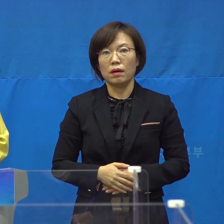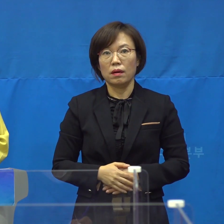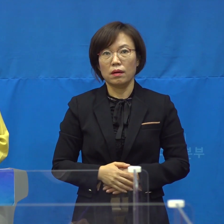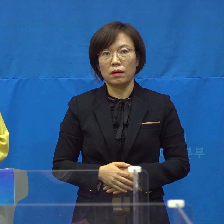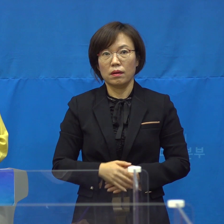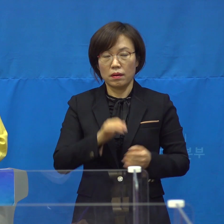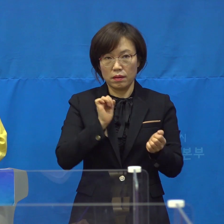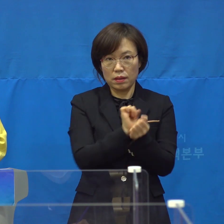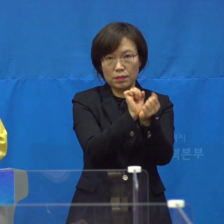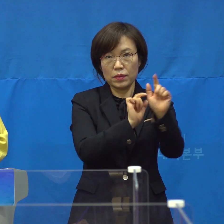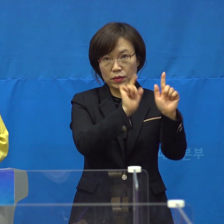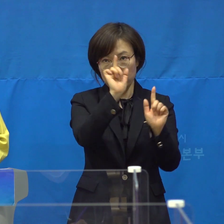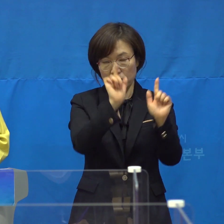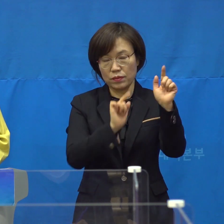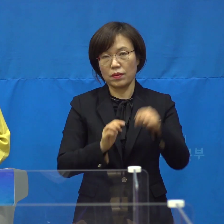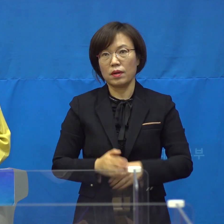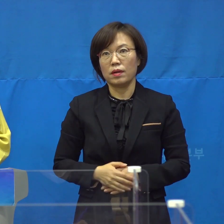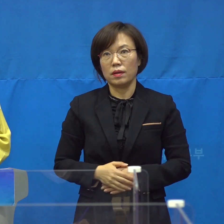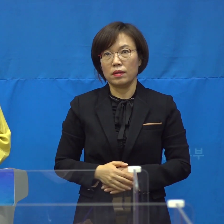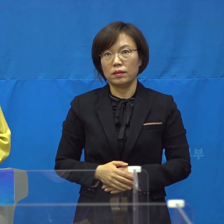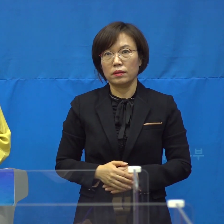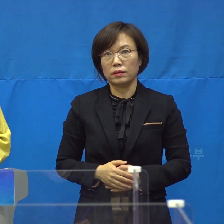국내외 감염 현황입니다.